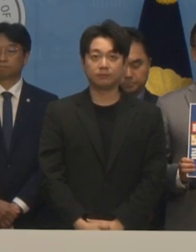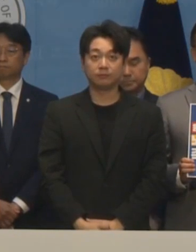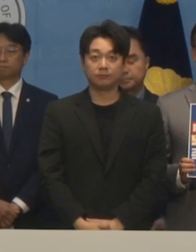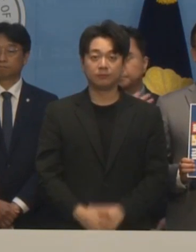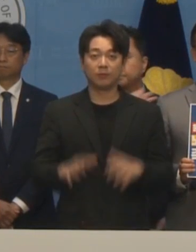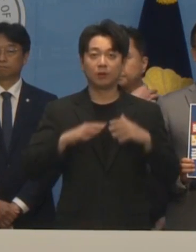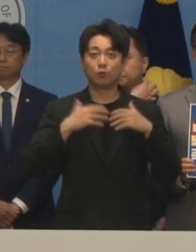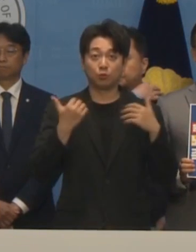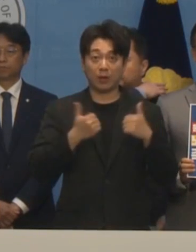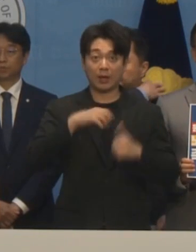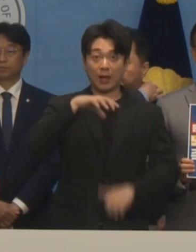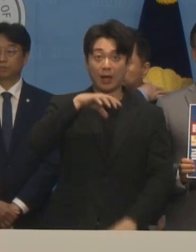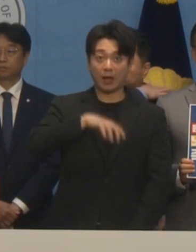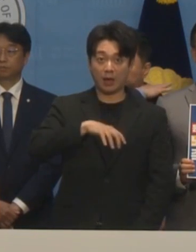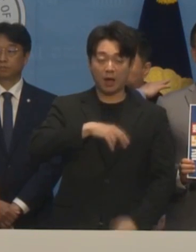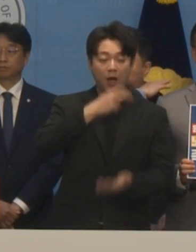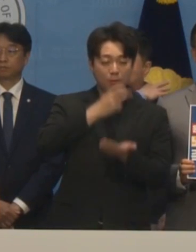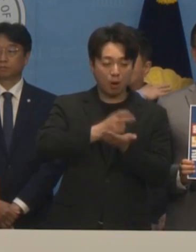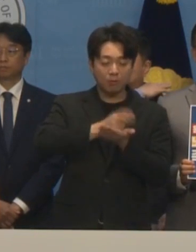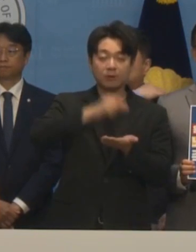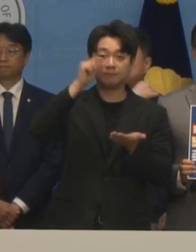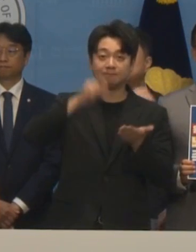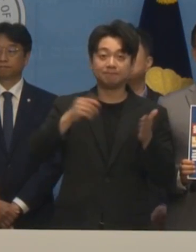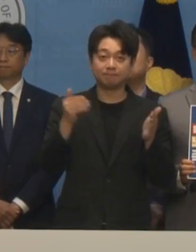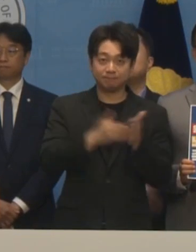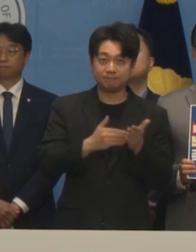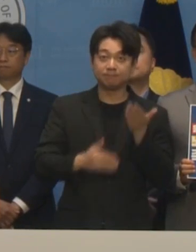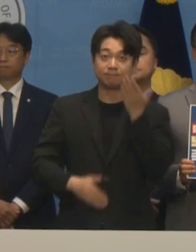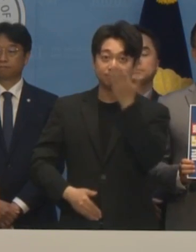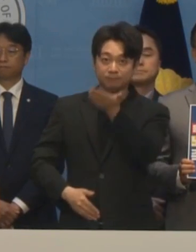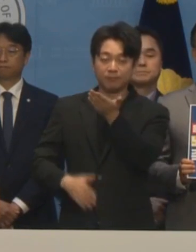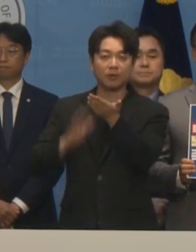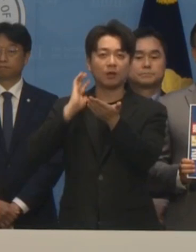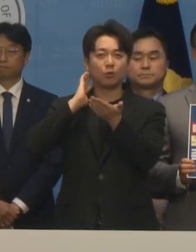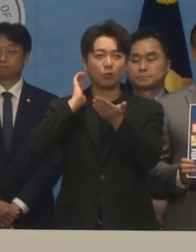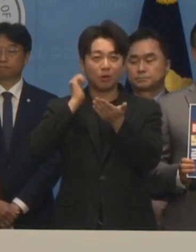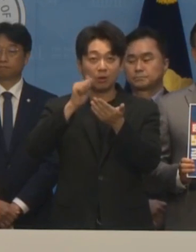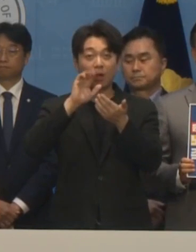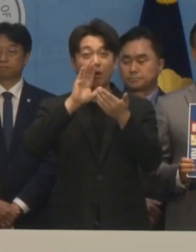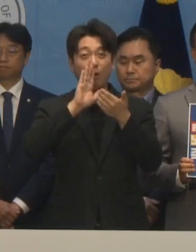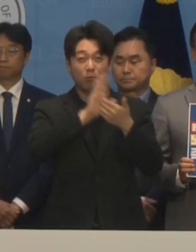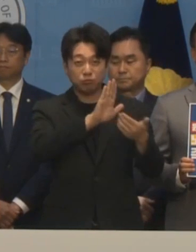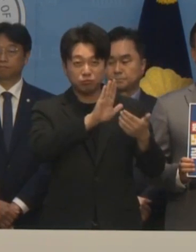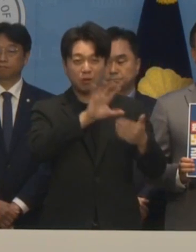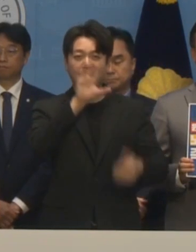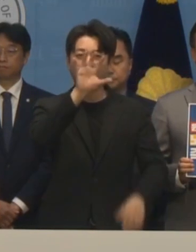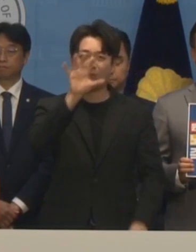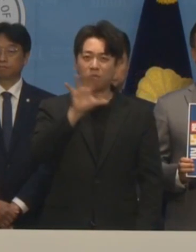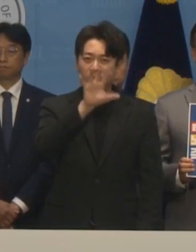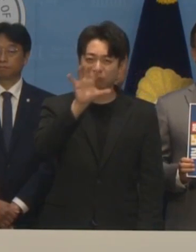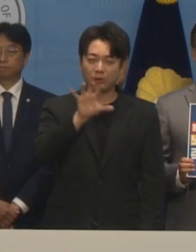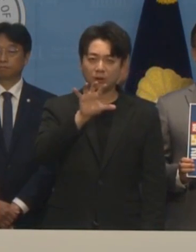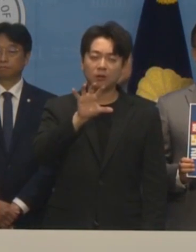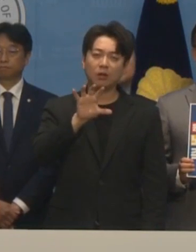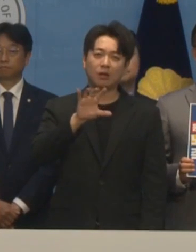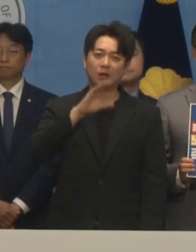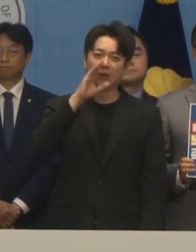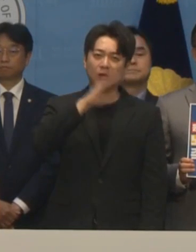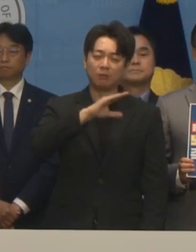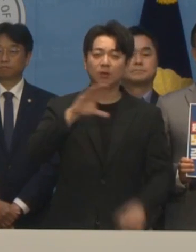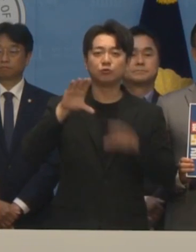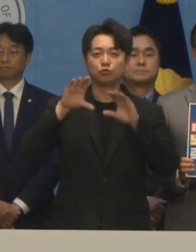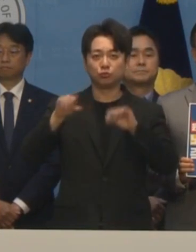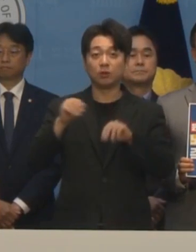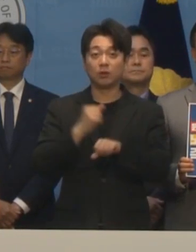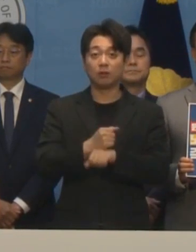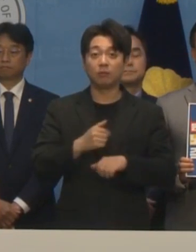국회가 법안을 통과시키면 대통령이 거부권을 행사하는 악순환을 끊어야 합니다. 노조법 2,